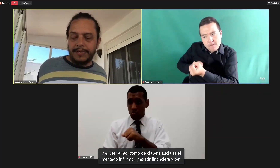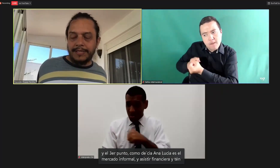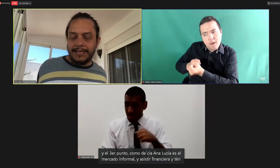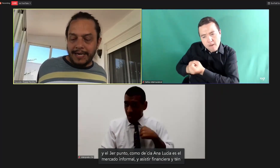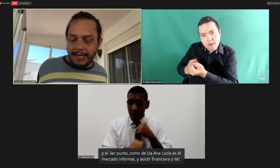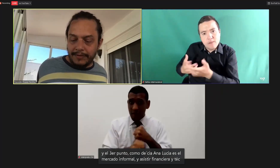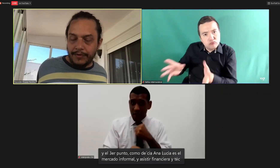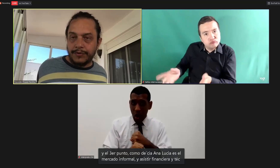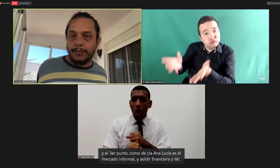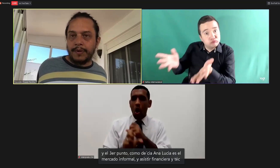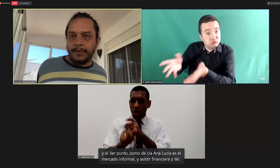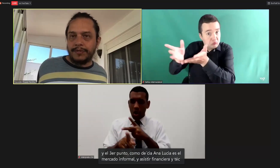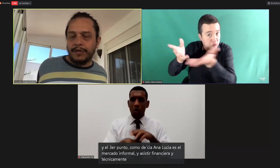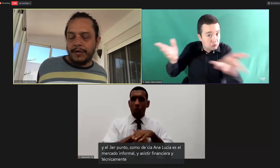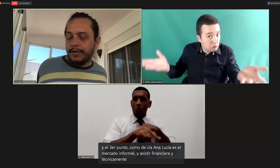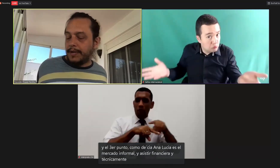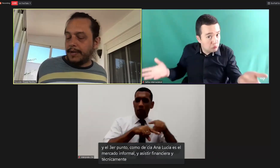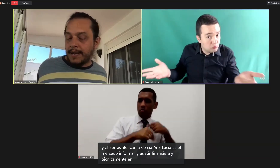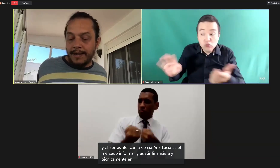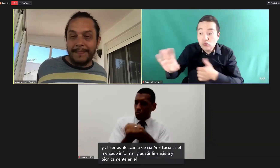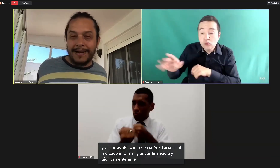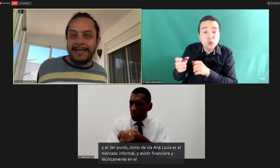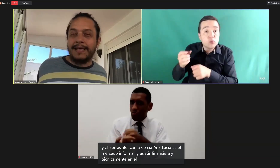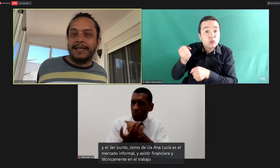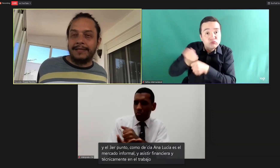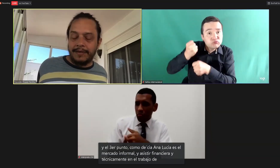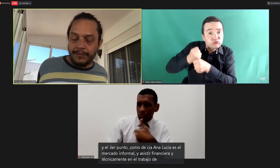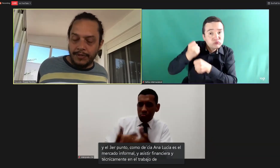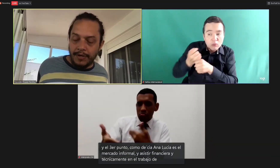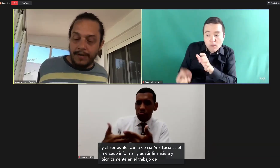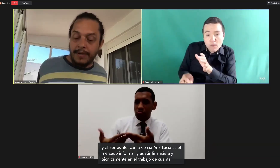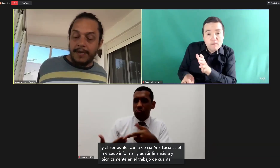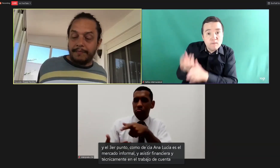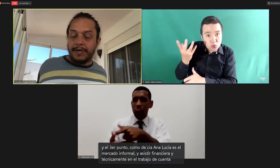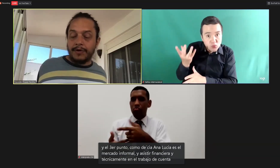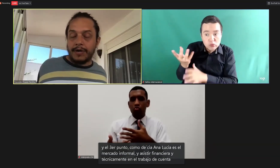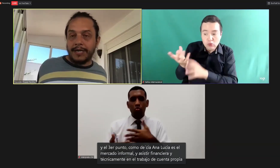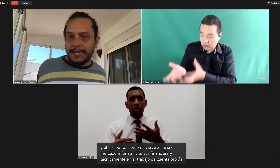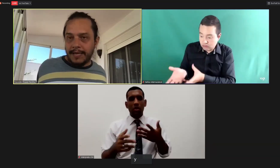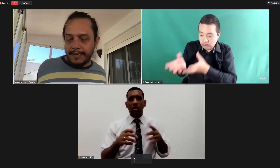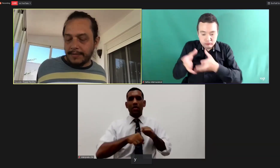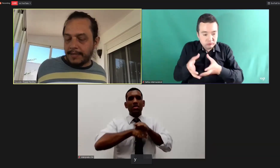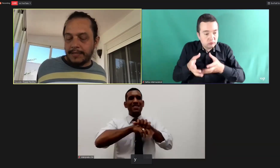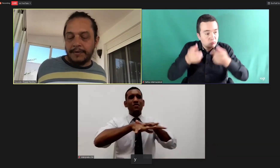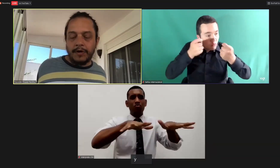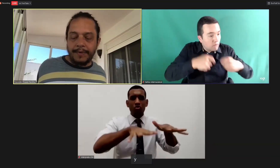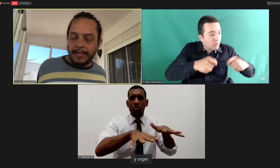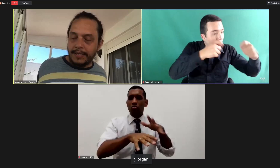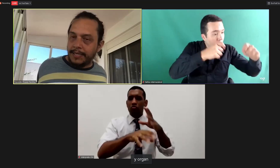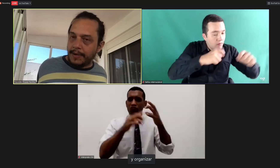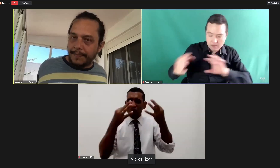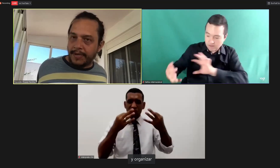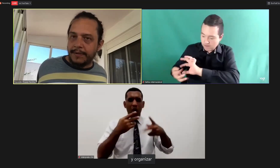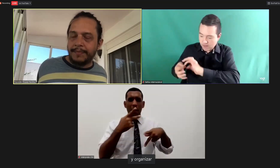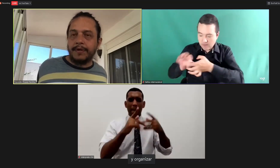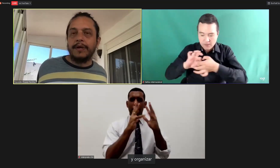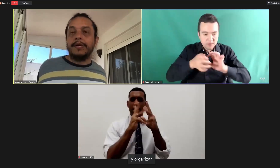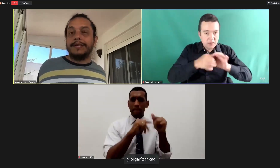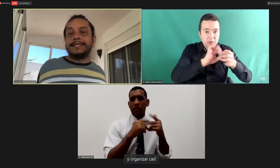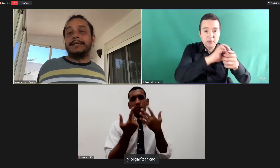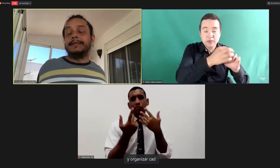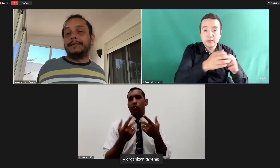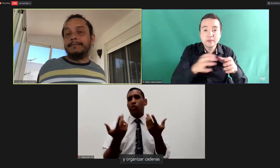incluso integrando su producción a cadenas de distribución mejor organizadas a través de cooperativas, por